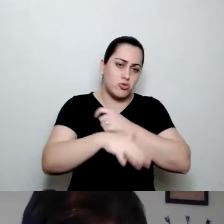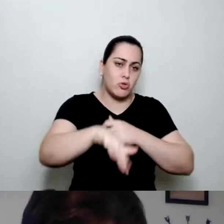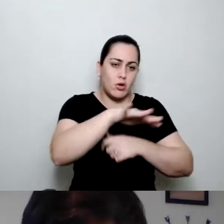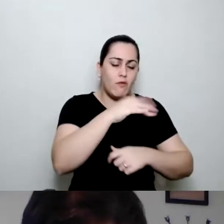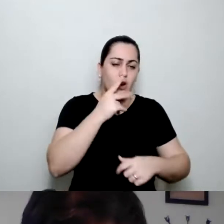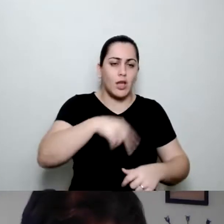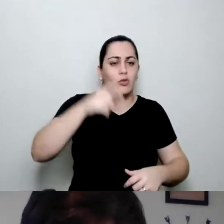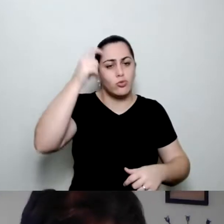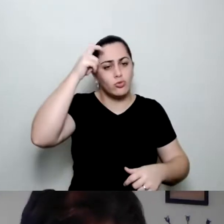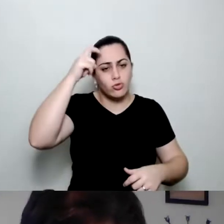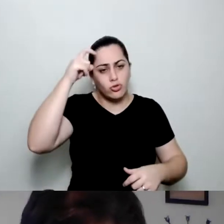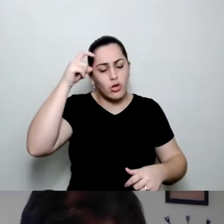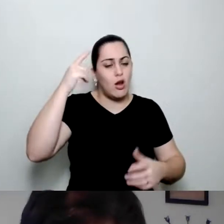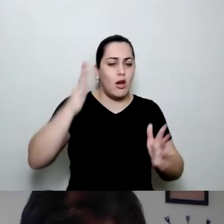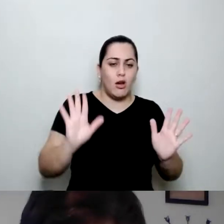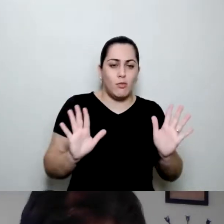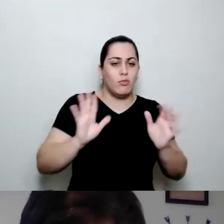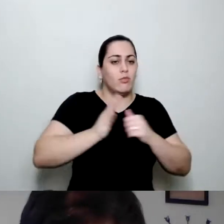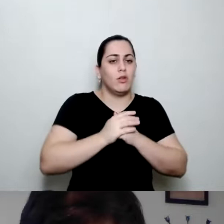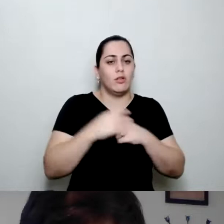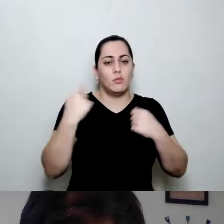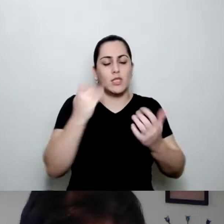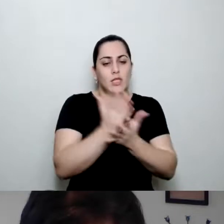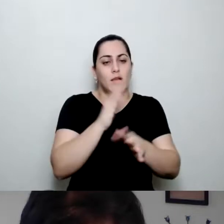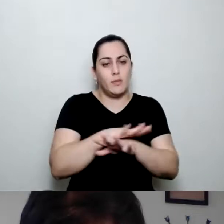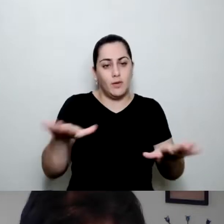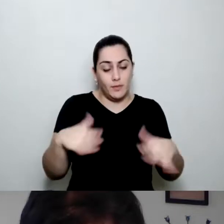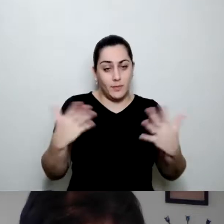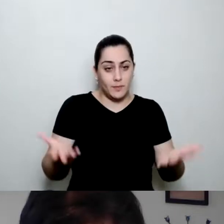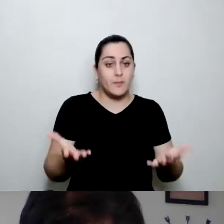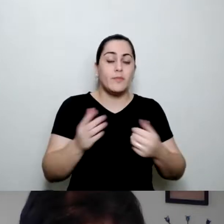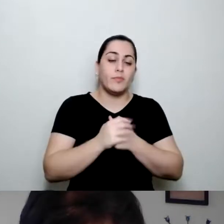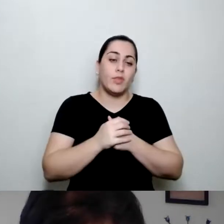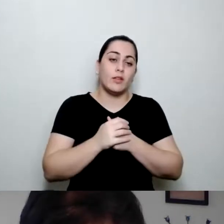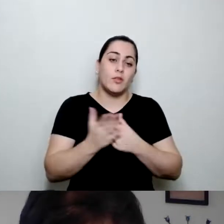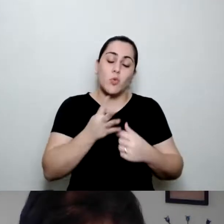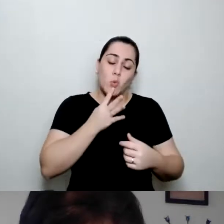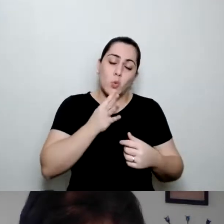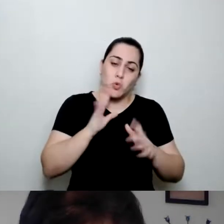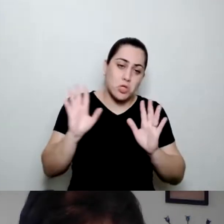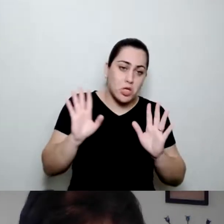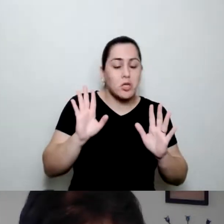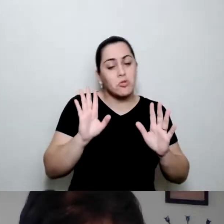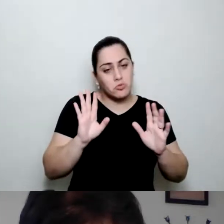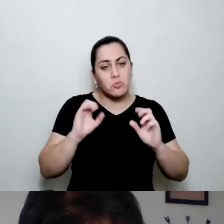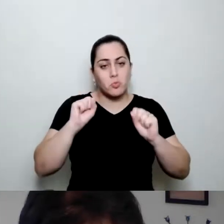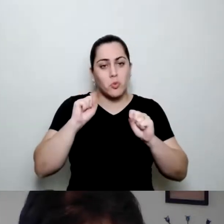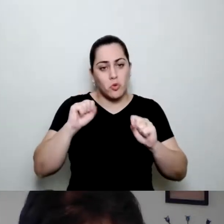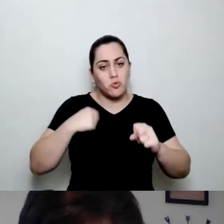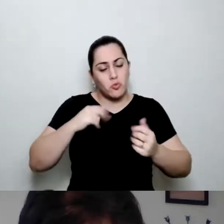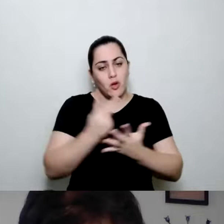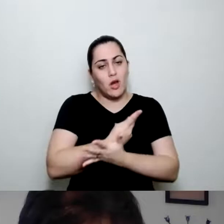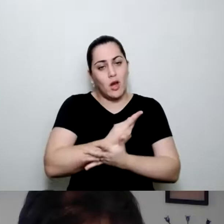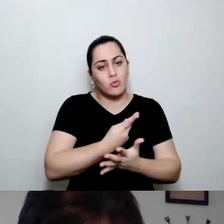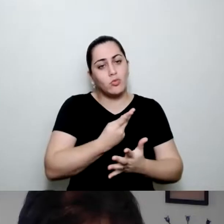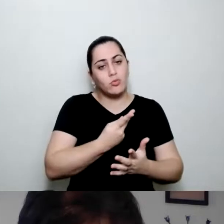diabo, do Satanás e tendo que ser erradicado. Então, assim, como eu falei, eu não conheço nenhum caso, eu posso estar errado, talvez